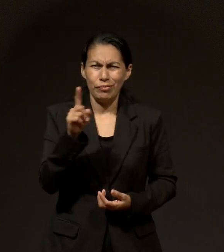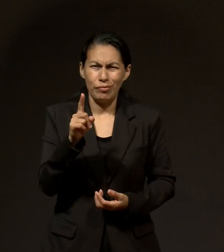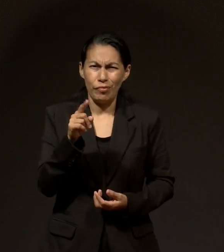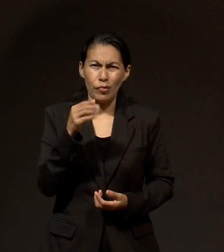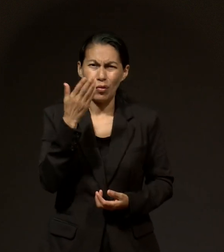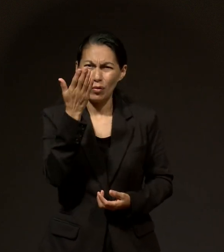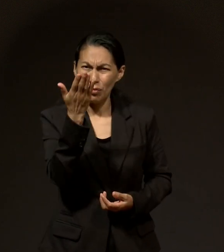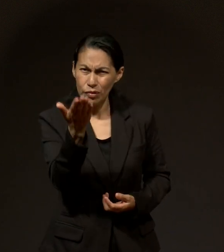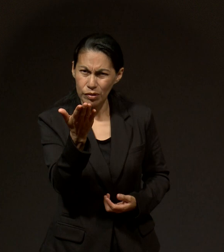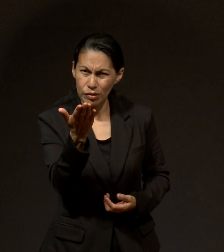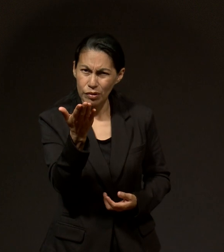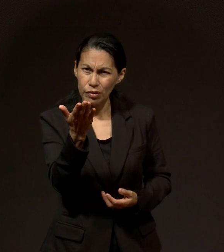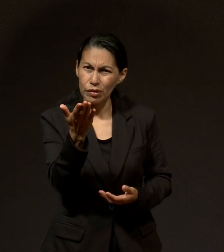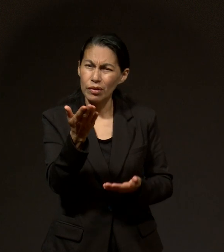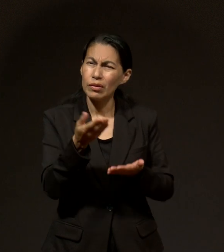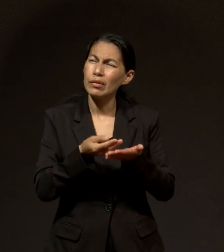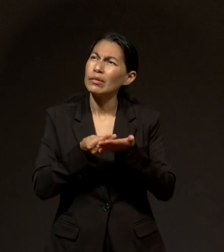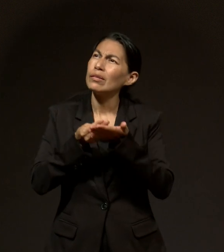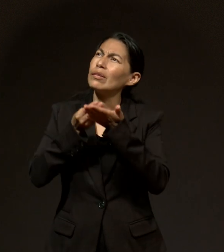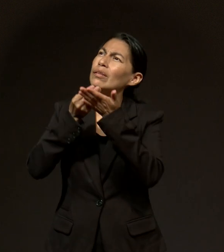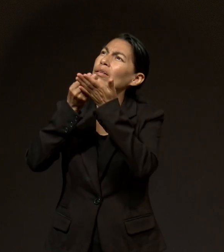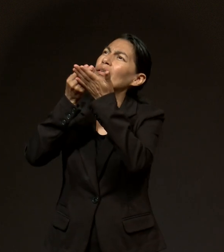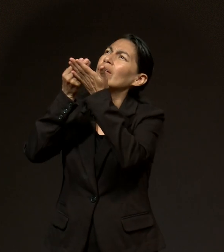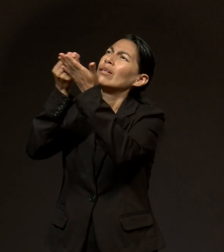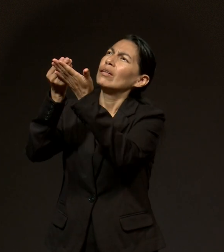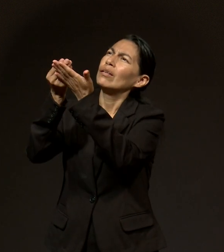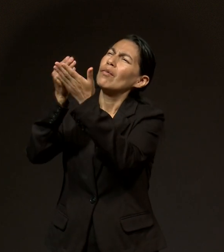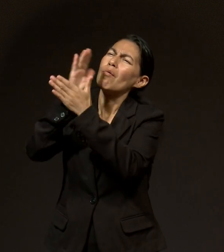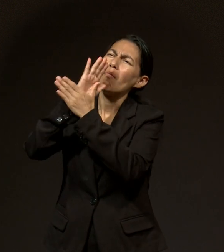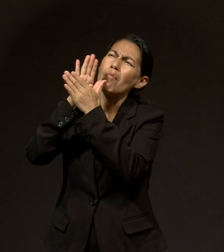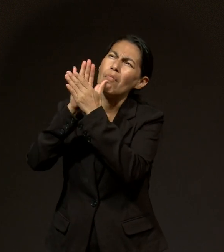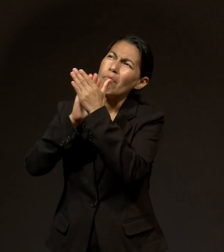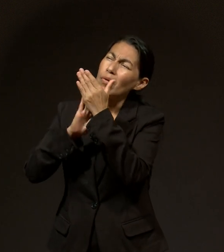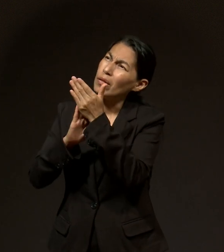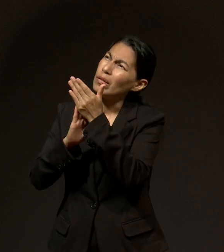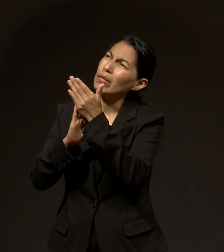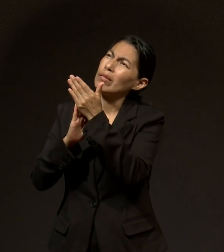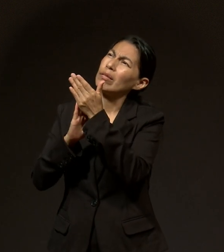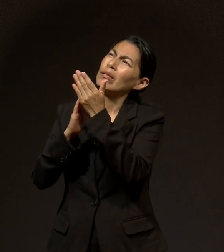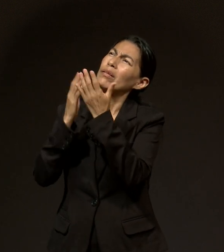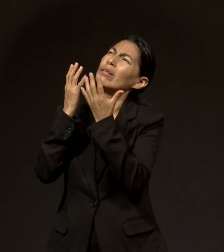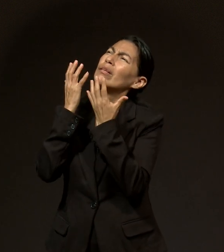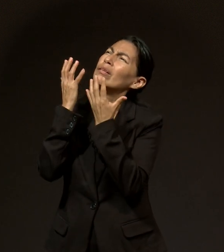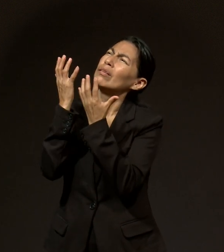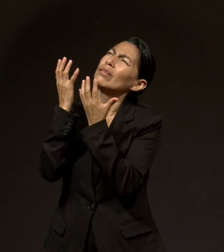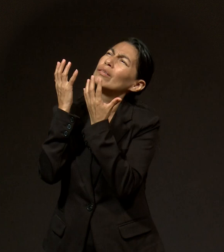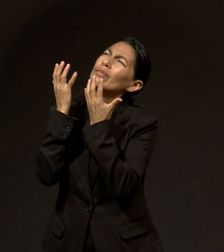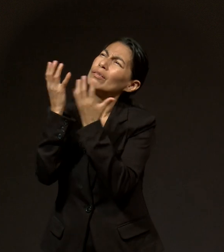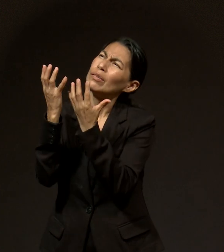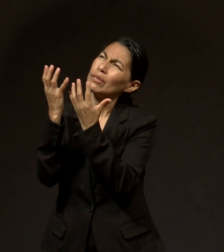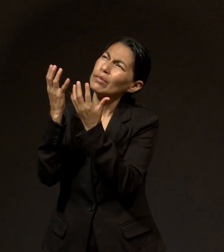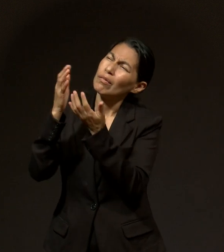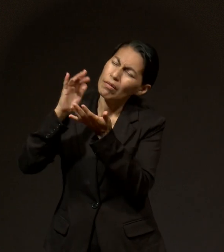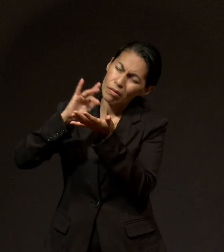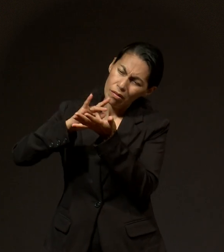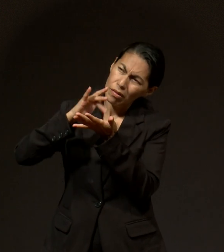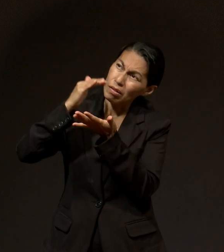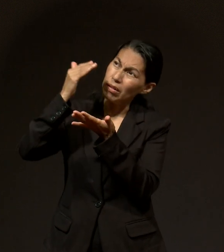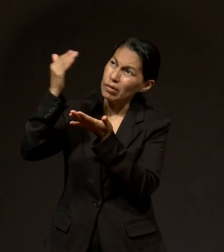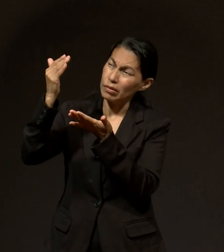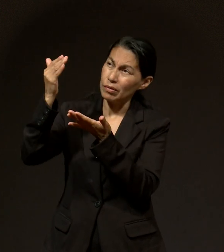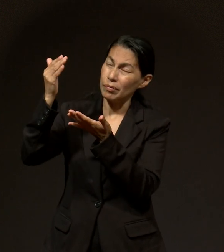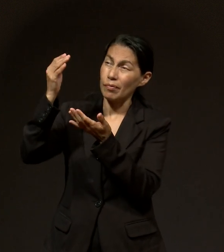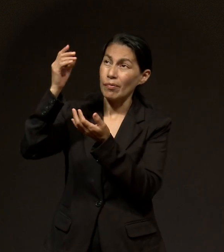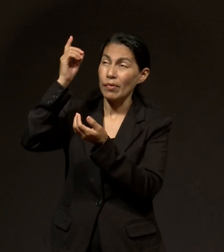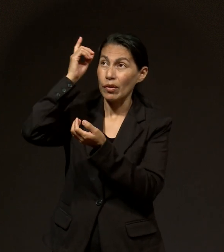Presencia De peticiones De nuestras Delante de Dios Con toda oración Y ruego Con acciones De gracias